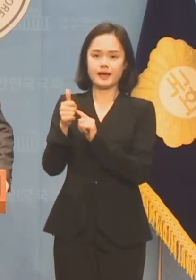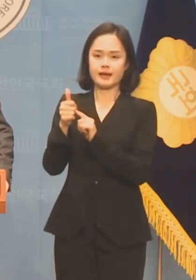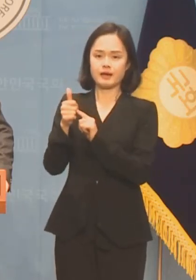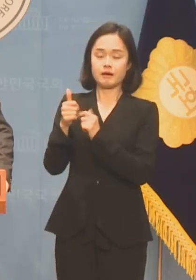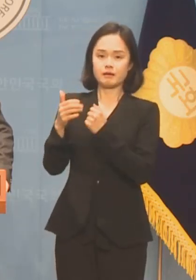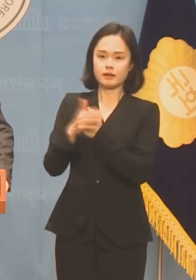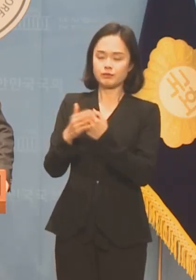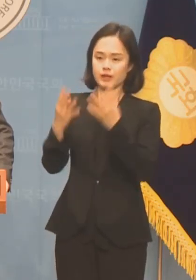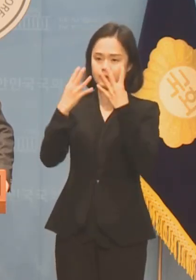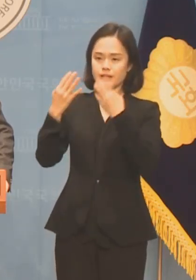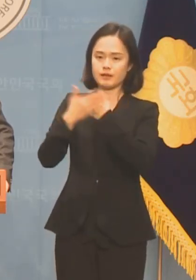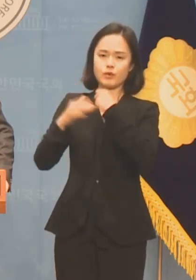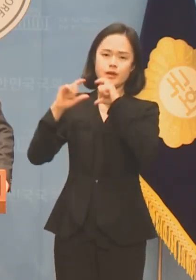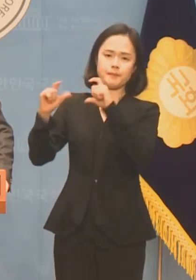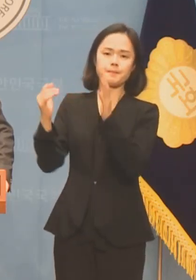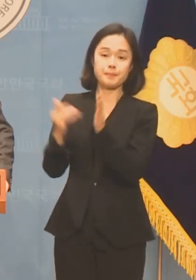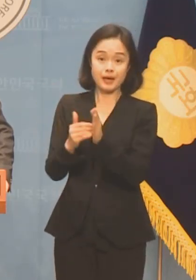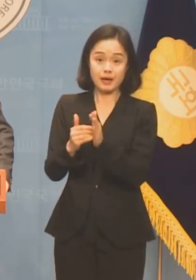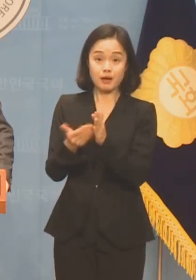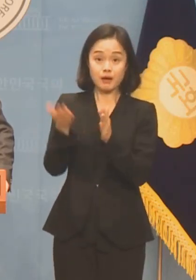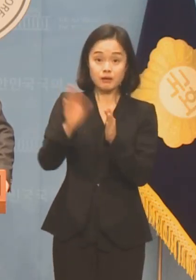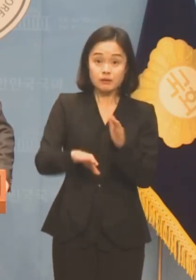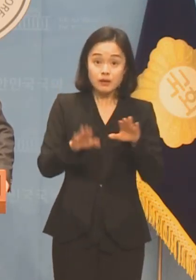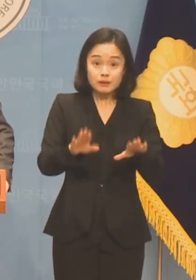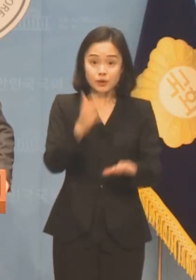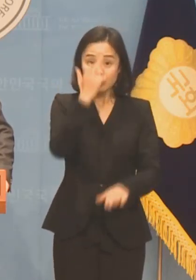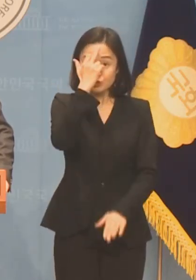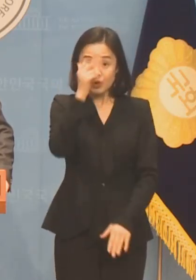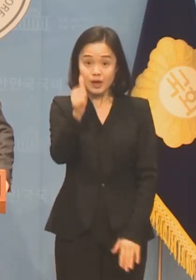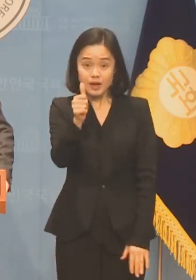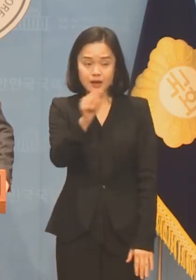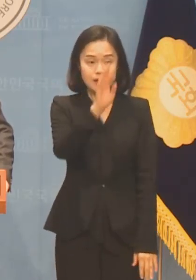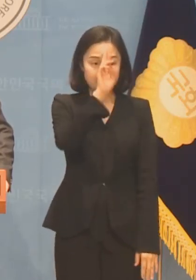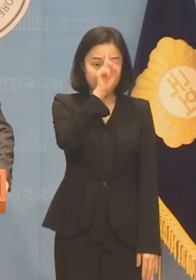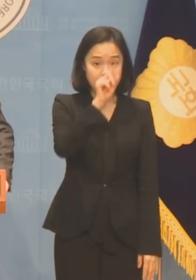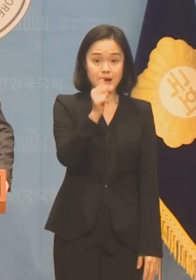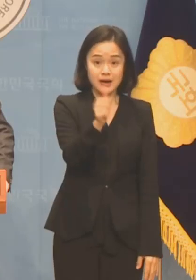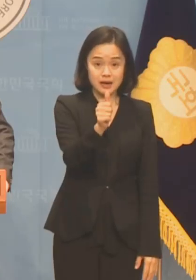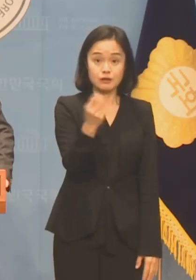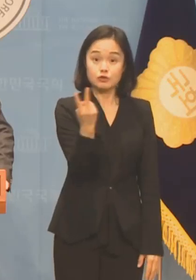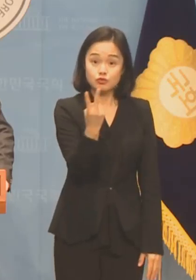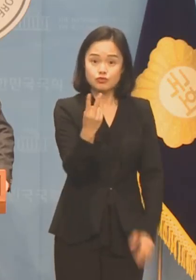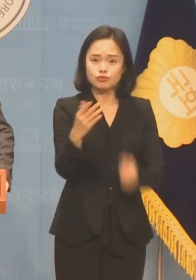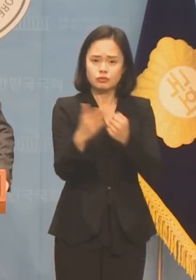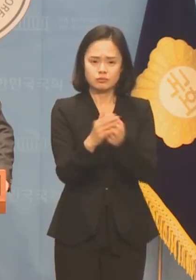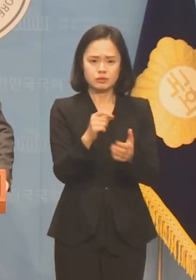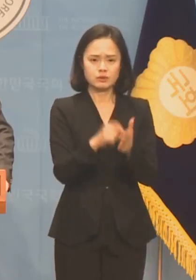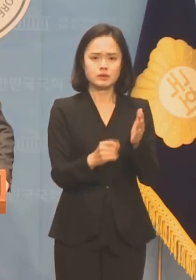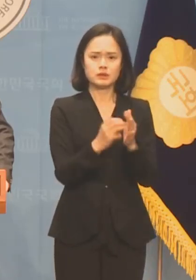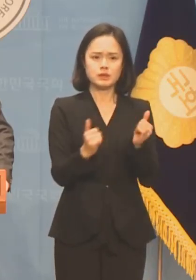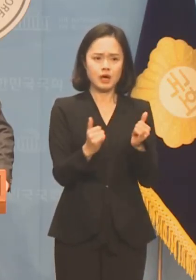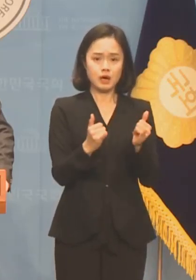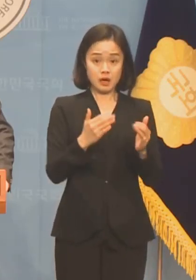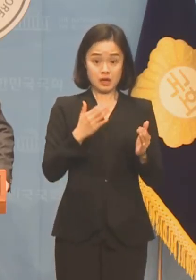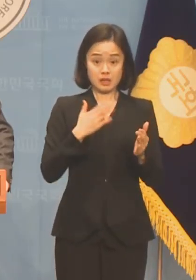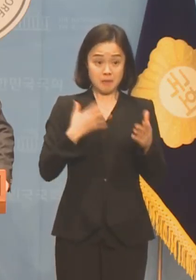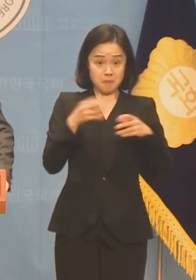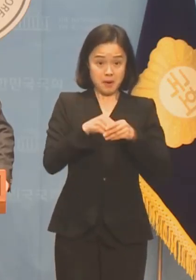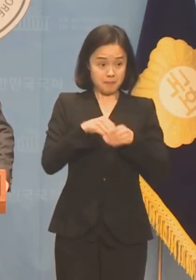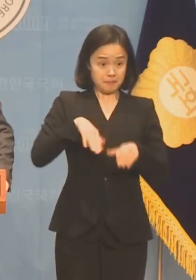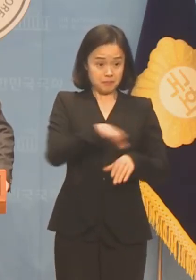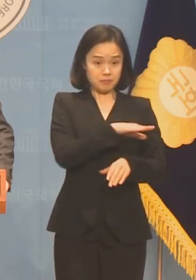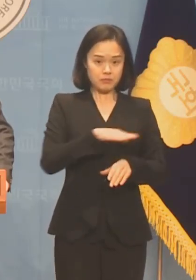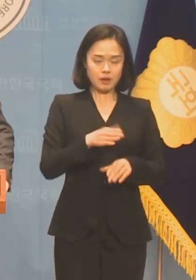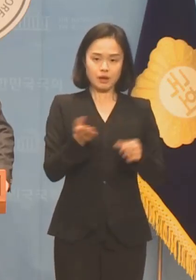승진 자체가 박탈됐을 뿐만 아니라 직급 강등까지 됐습니다. 저 같은 경우도 국장급 보도본부장이었었는데